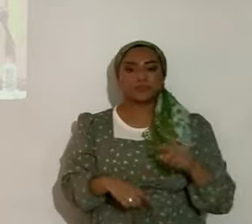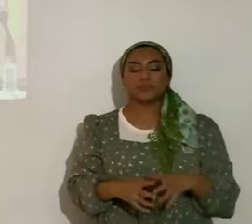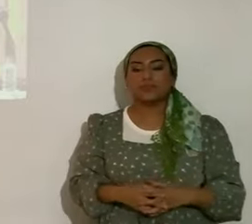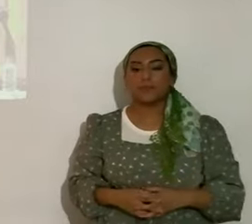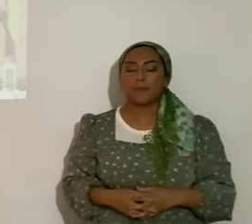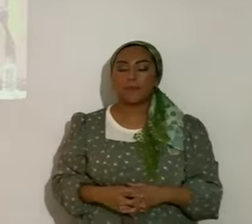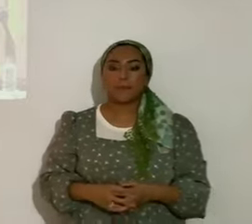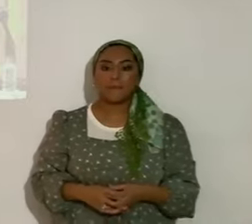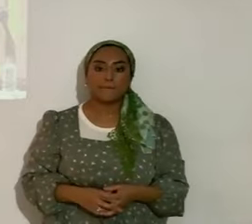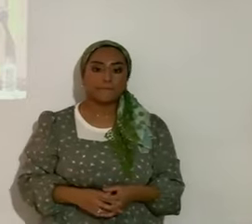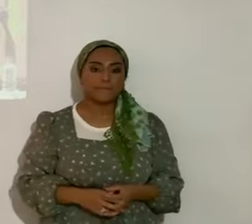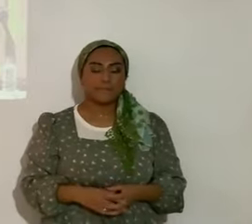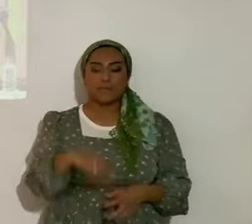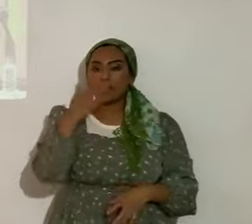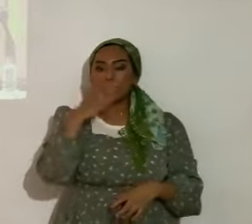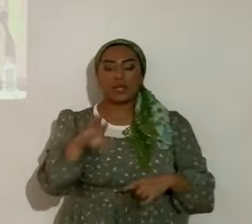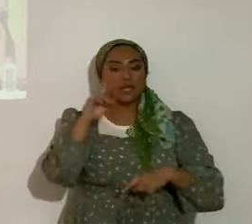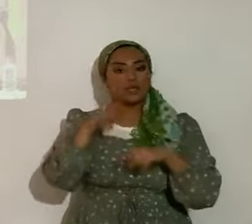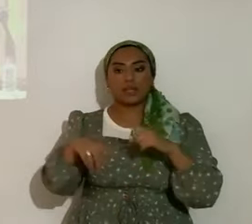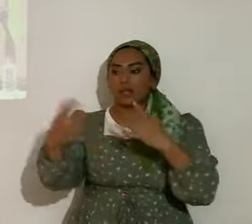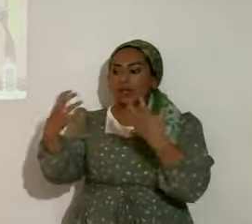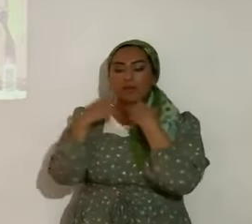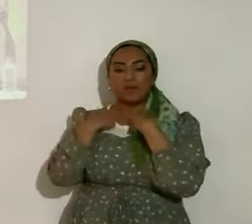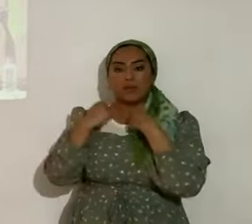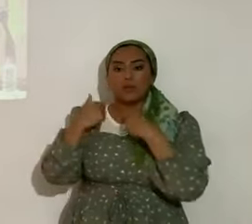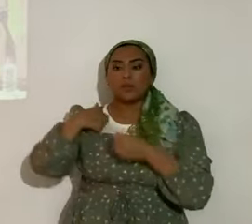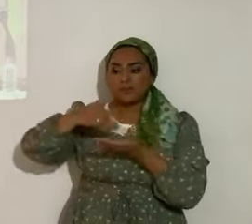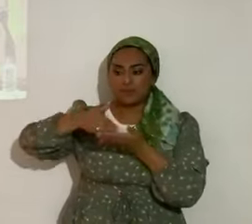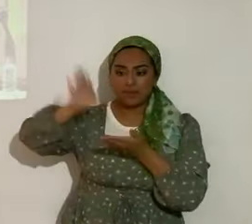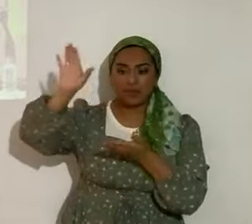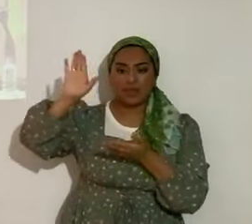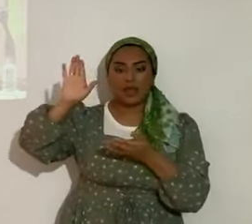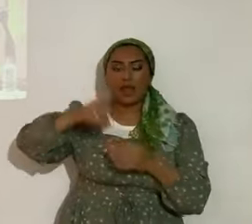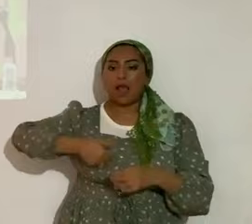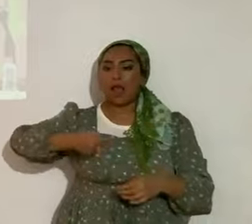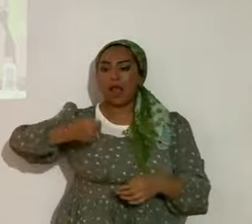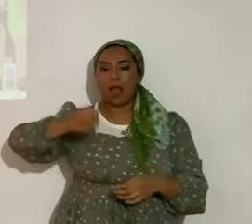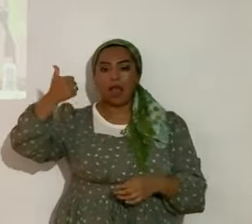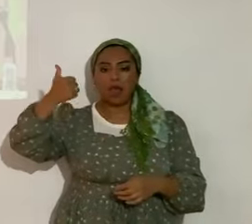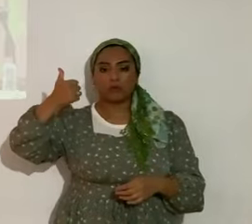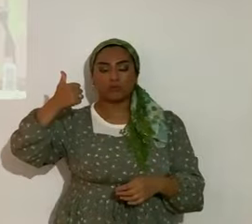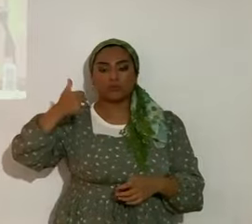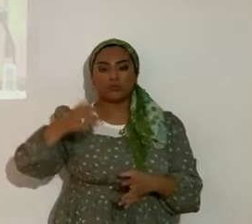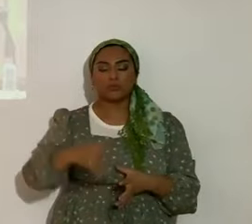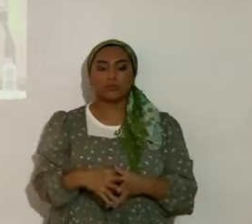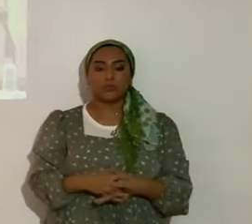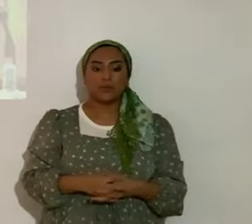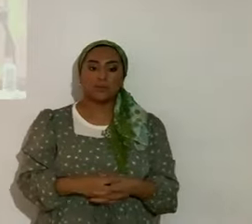no logrará el mal todos sus acometidos, sino echarlo fuera, valga la redundancia.